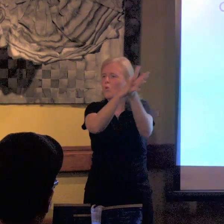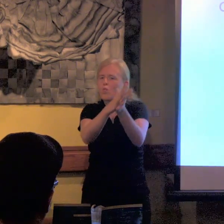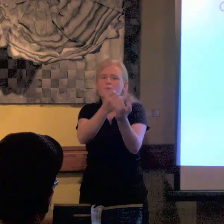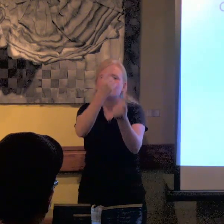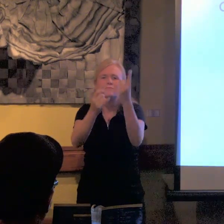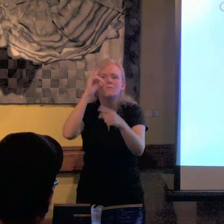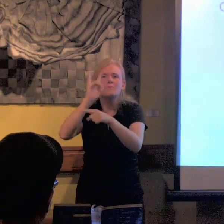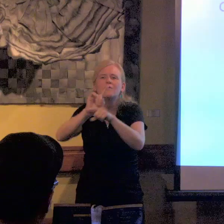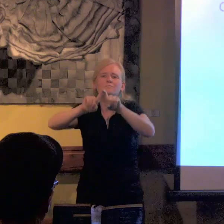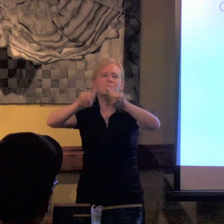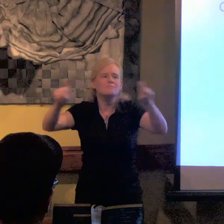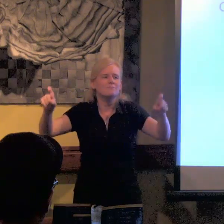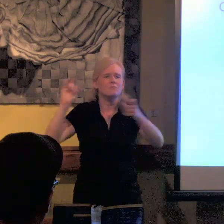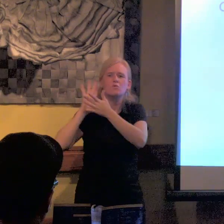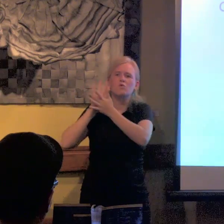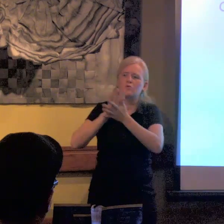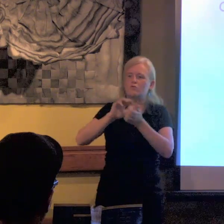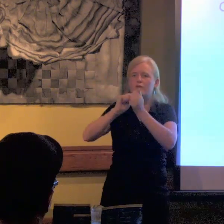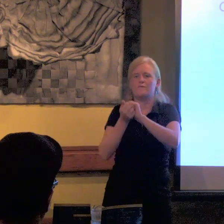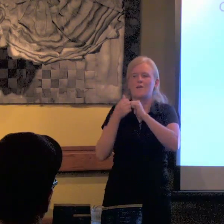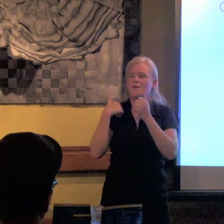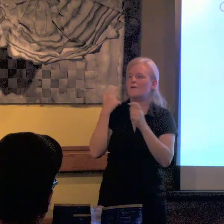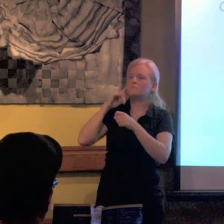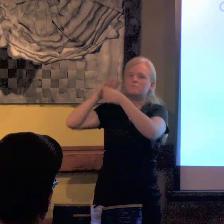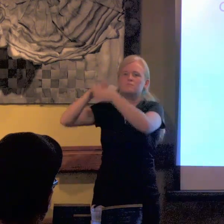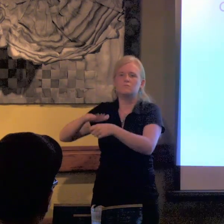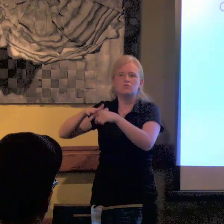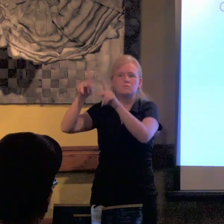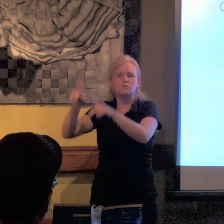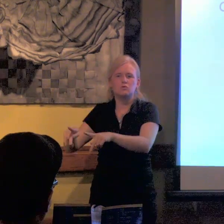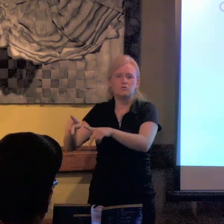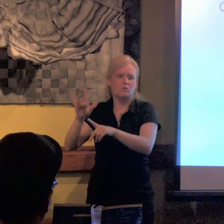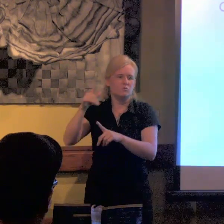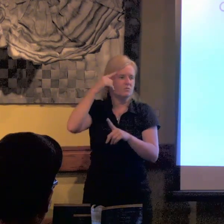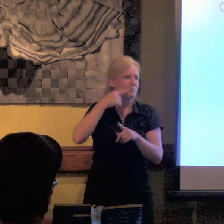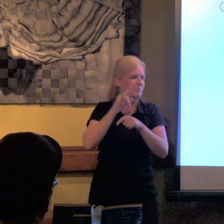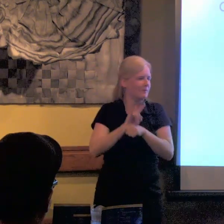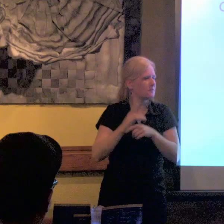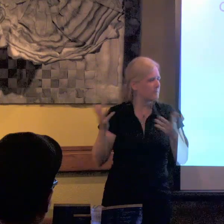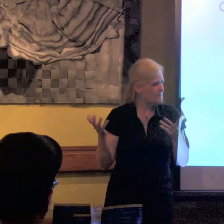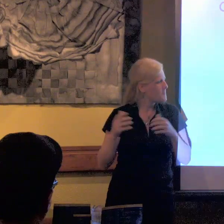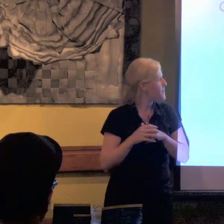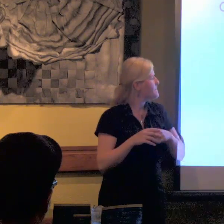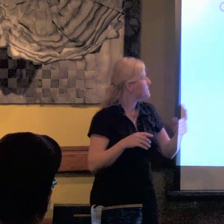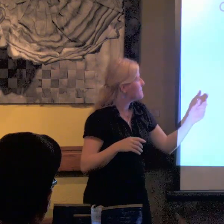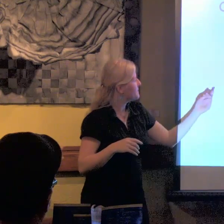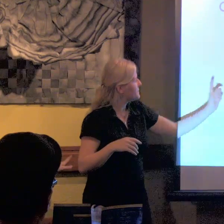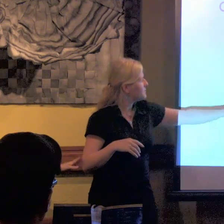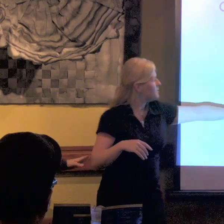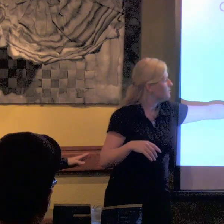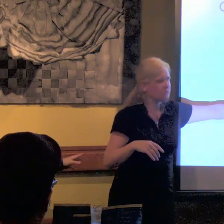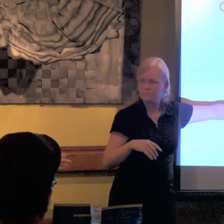humain, t'es pas un humain, bon, donc il faut qu'on règle ton problème de surdité. Et ça, c'est des choses qui ont traversé le temps et ce sont des